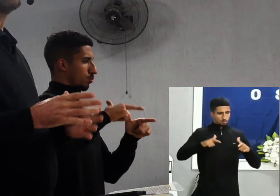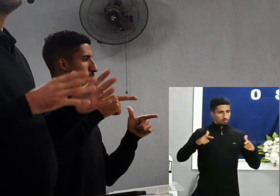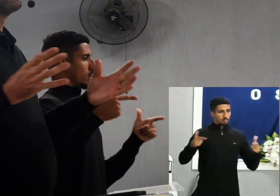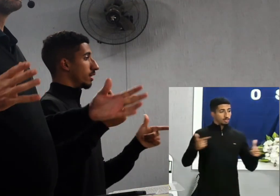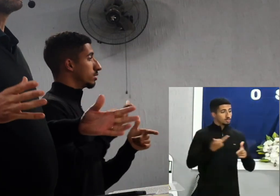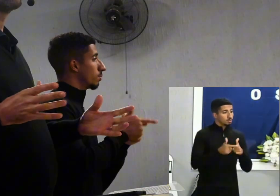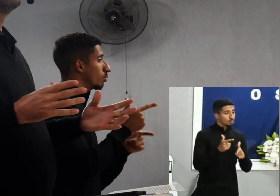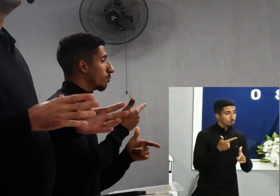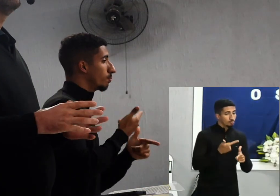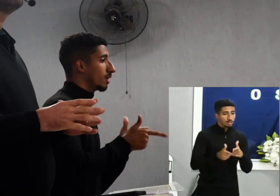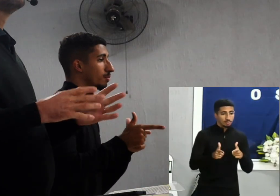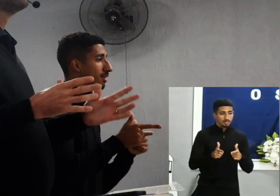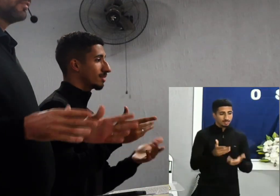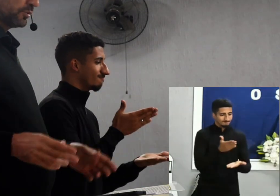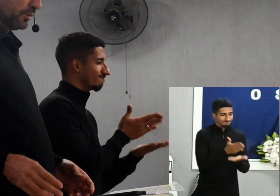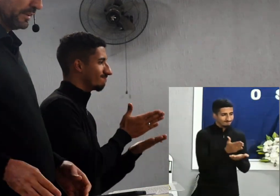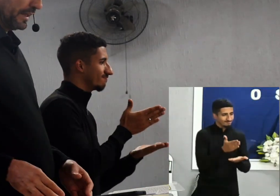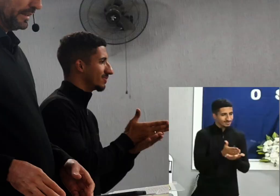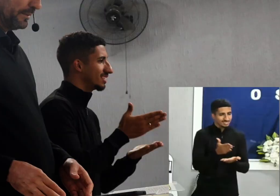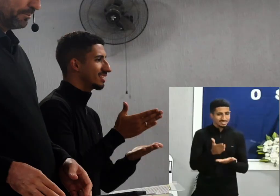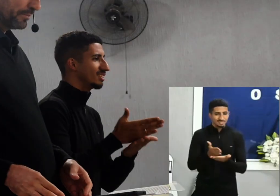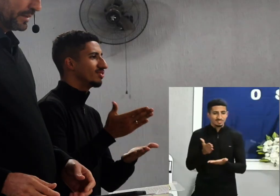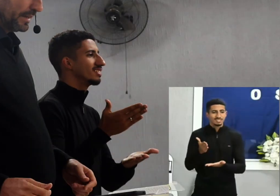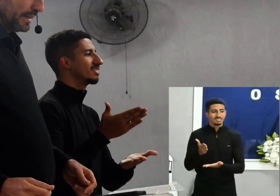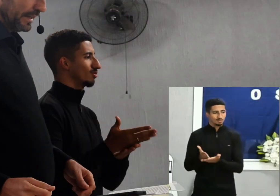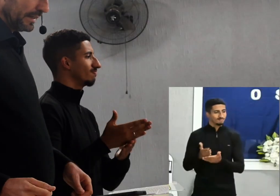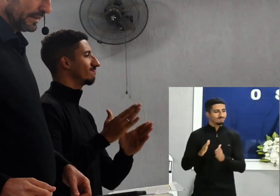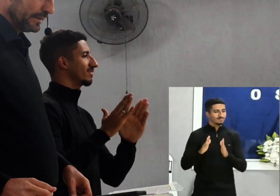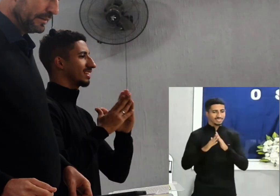Haviam partidos, haviam divisões ali.